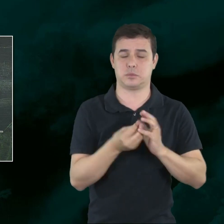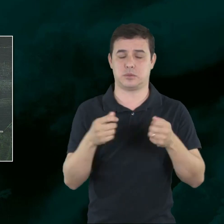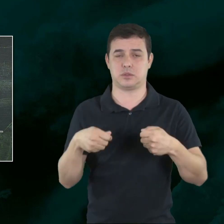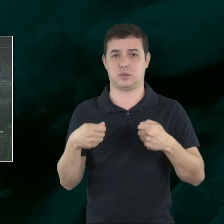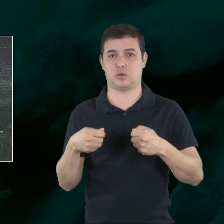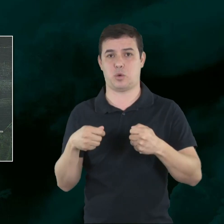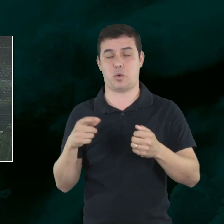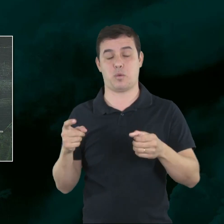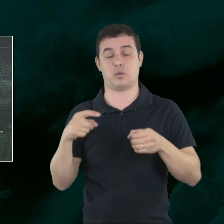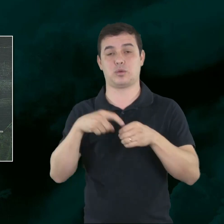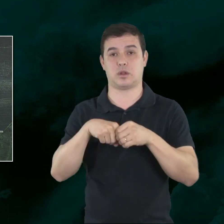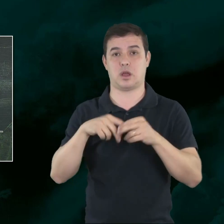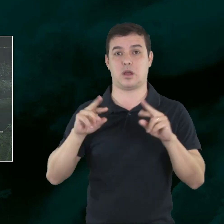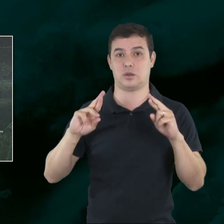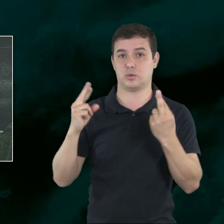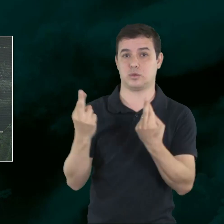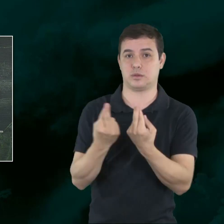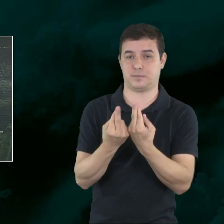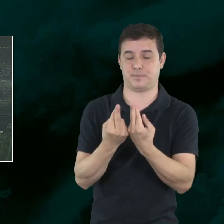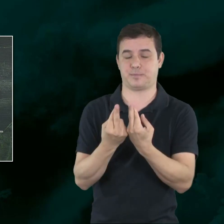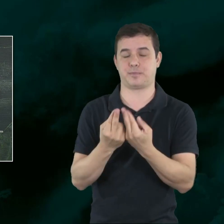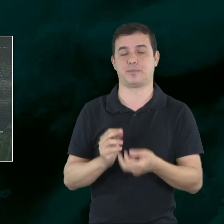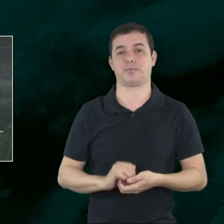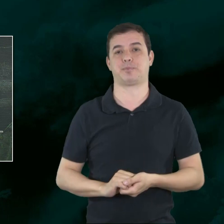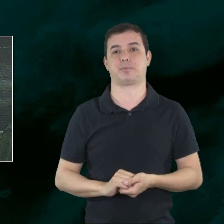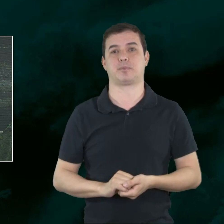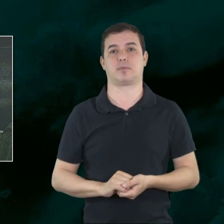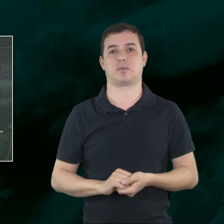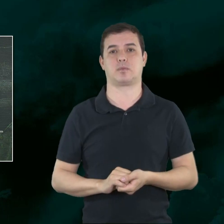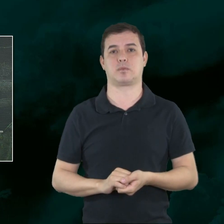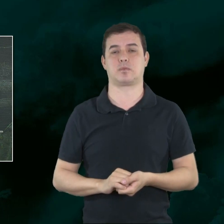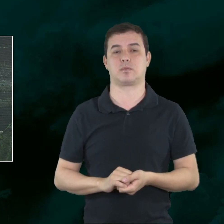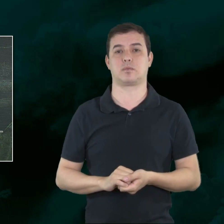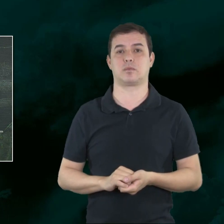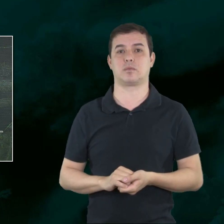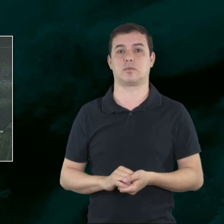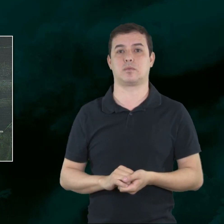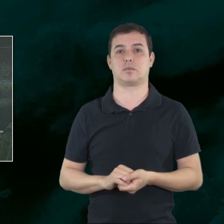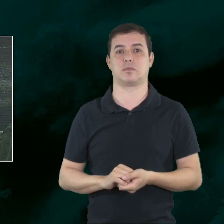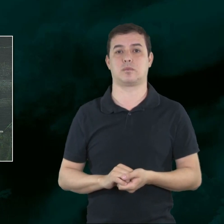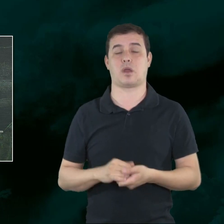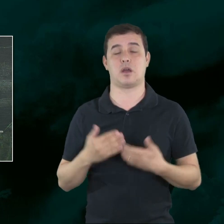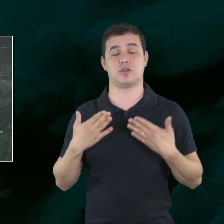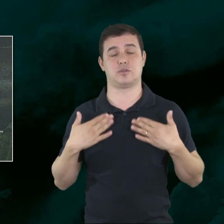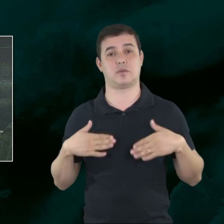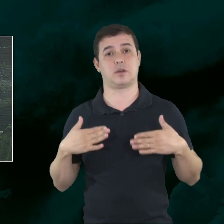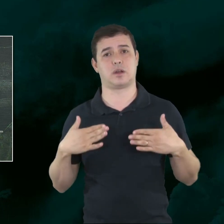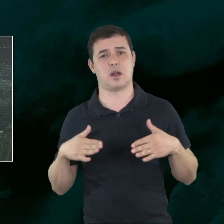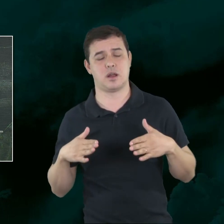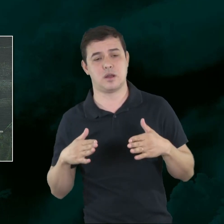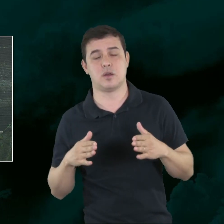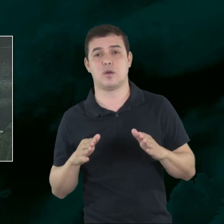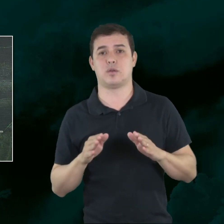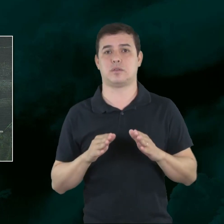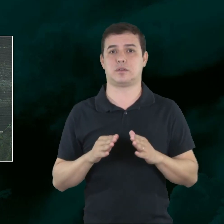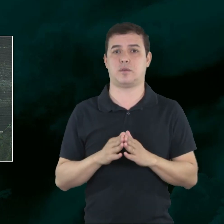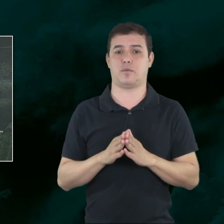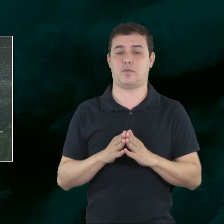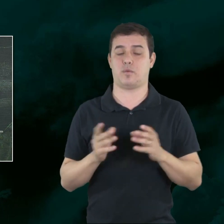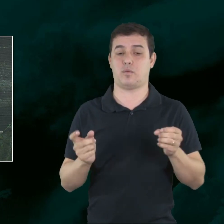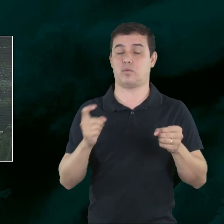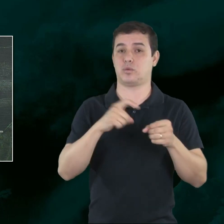e sábado à noite, domingo de manhã, para as igrejas que pouco a pouco estão voltando às